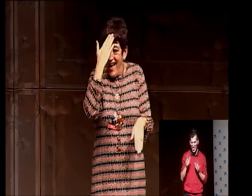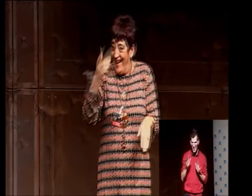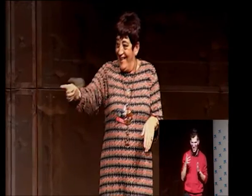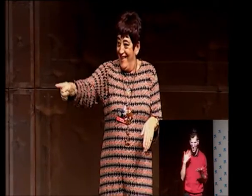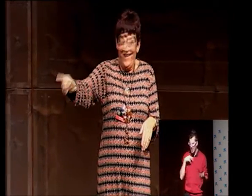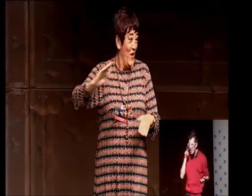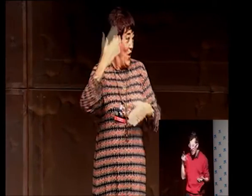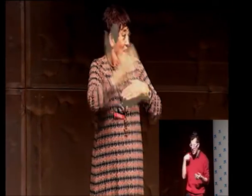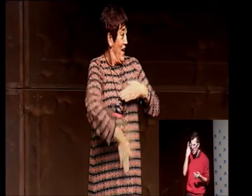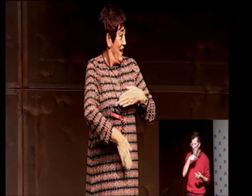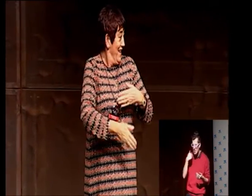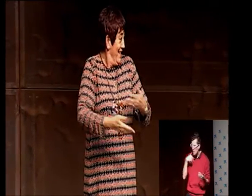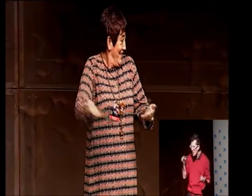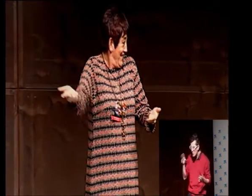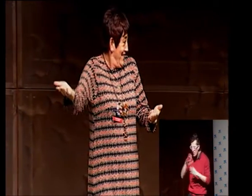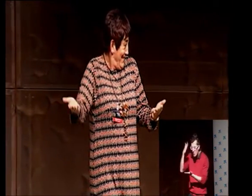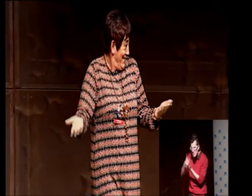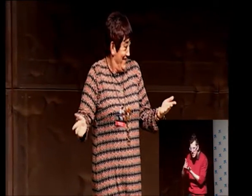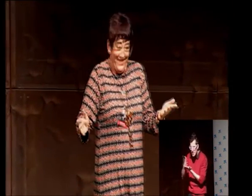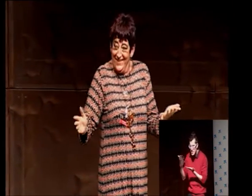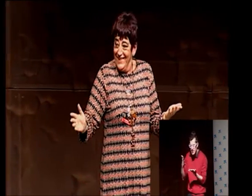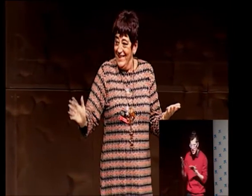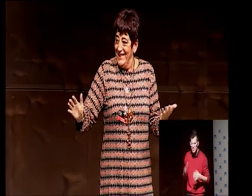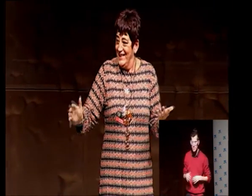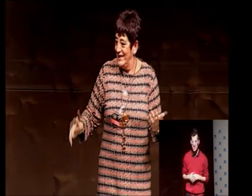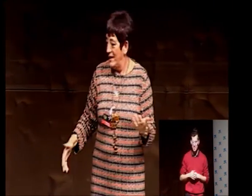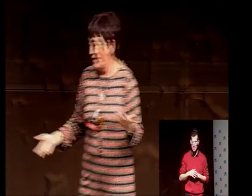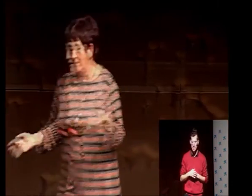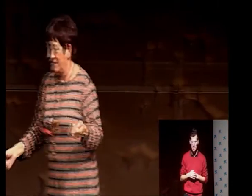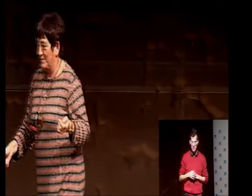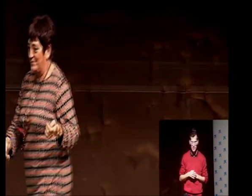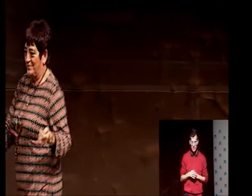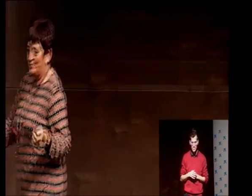que pensaba que faltaba una pregunta y no no es